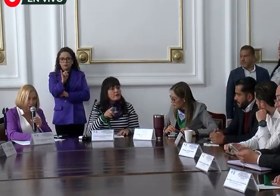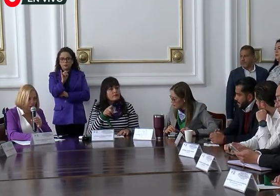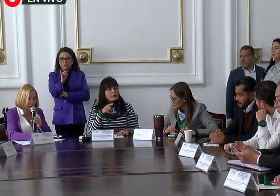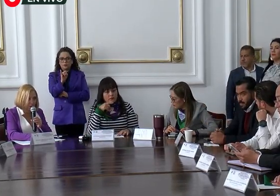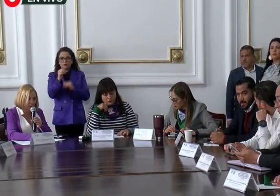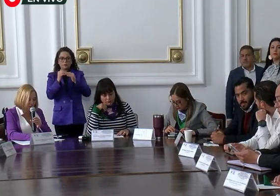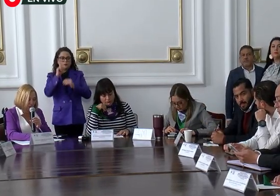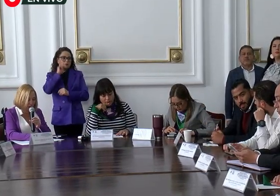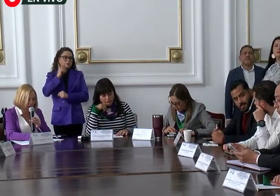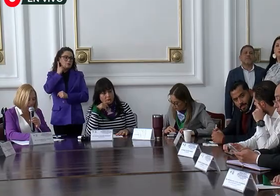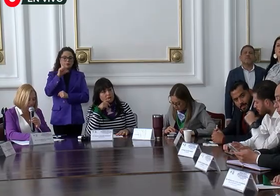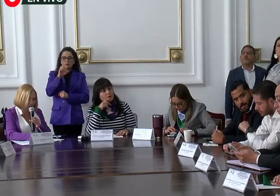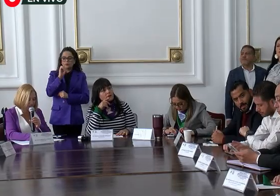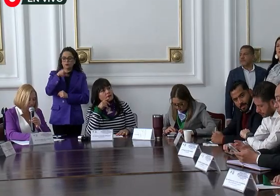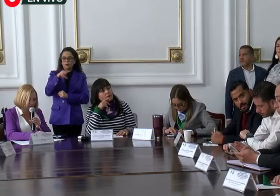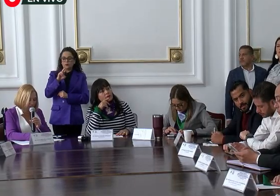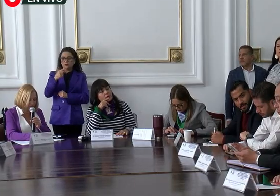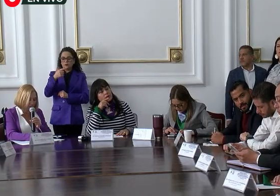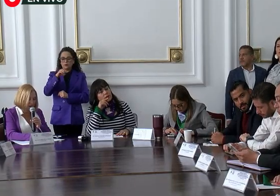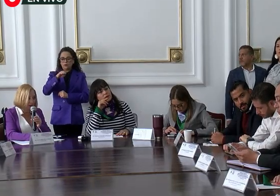Diputada Leonor Gómez Otegui.